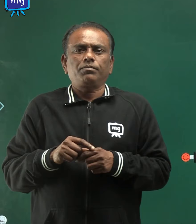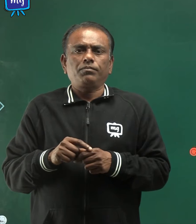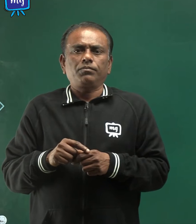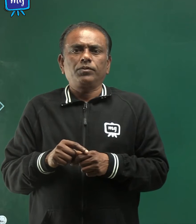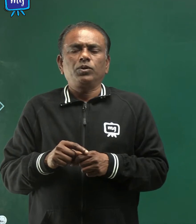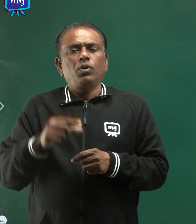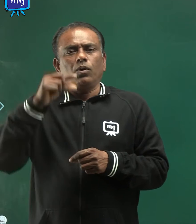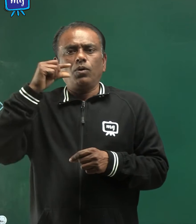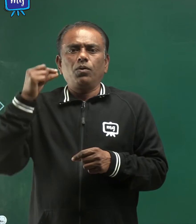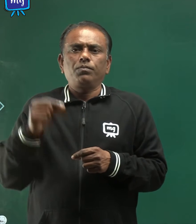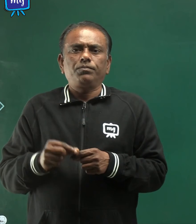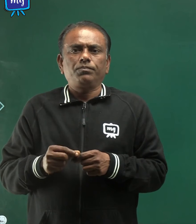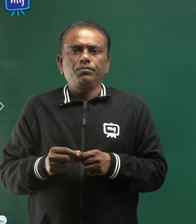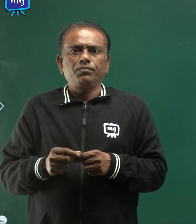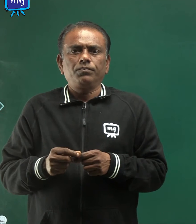तथा